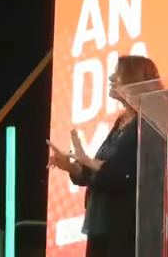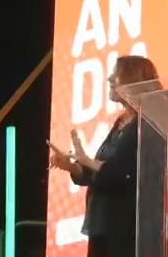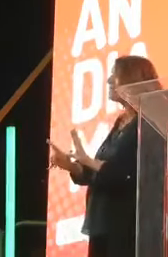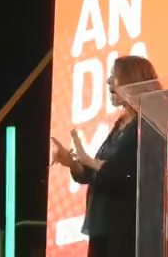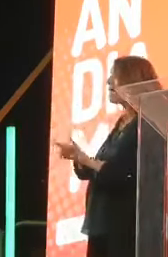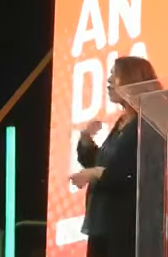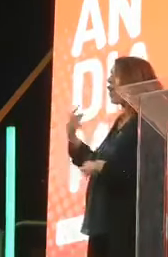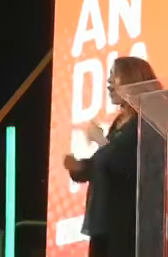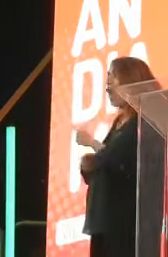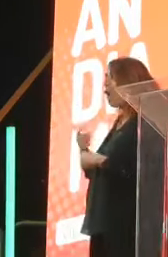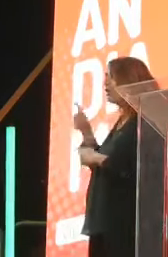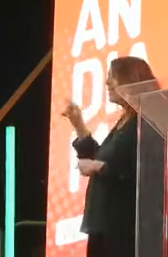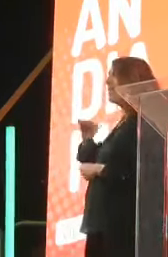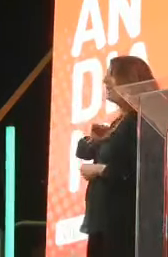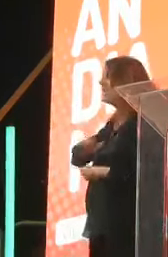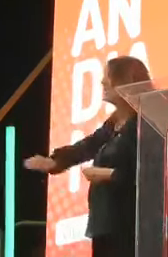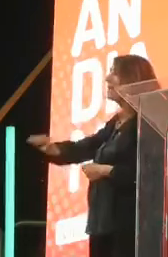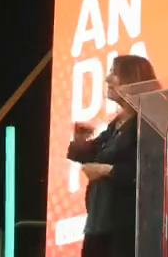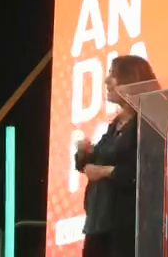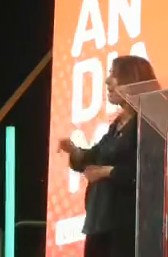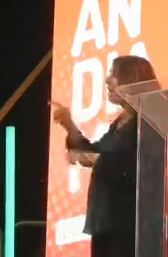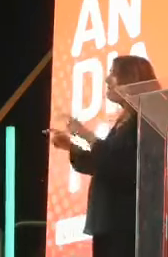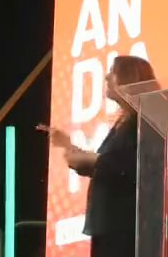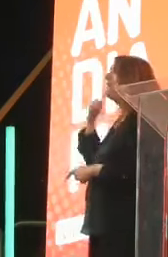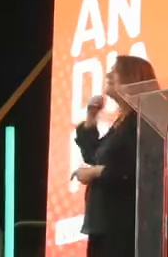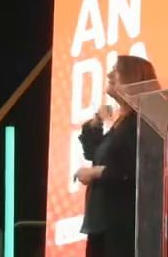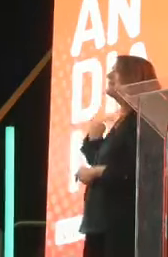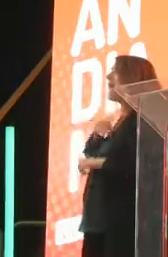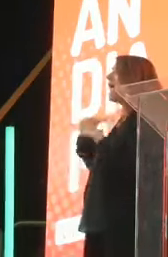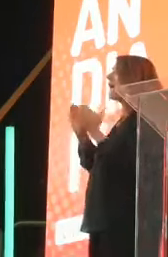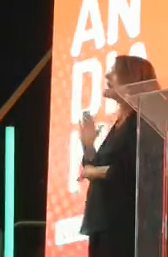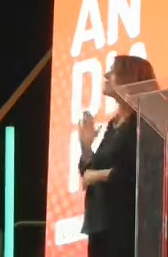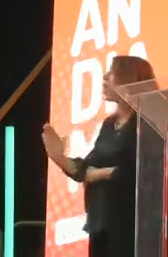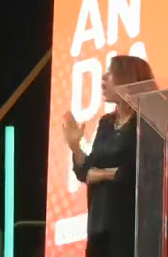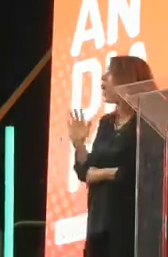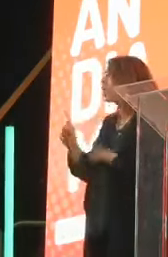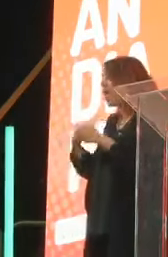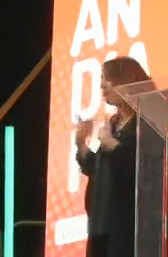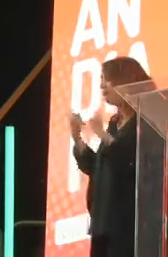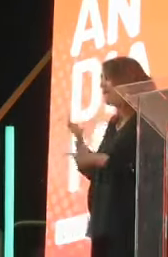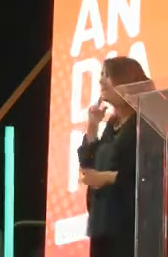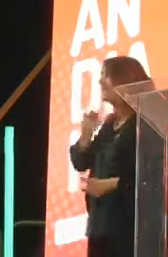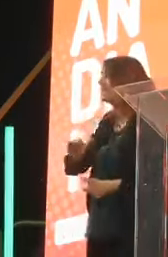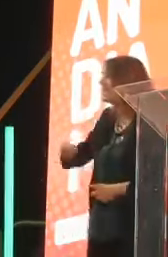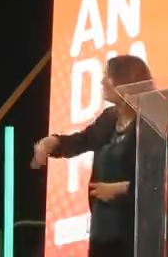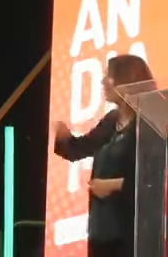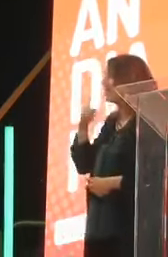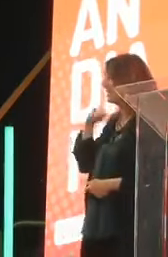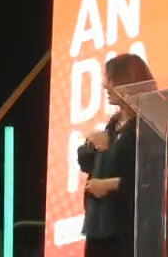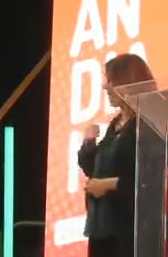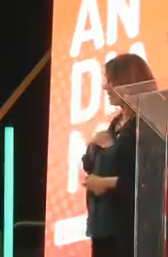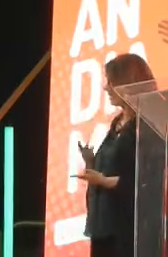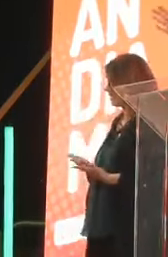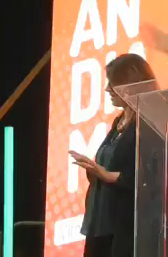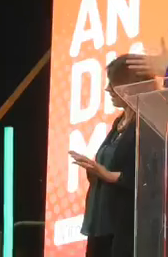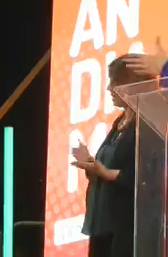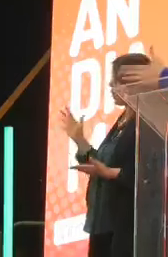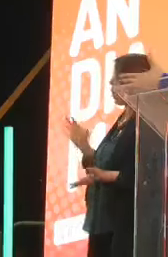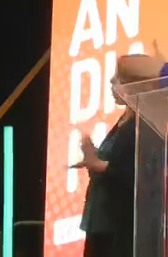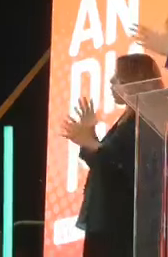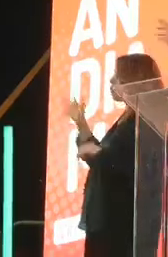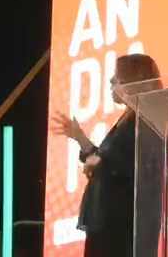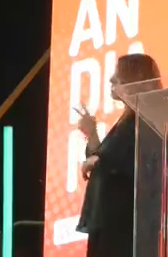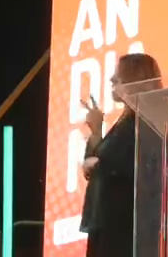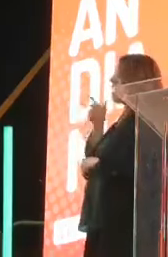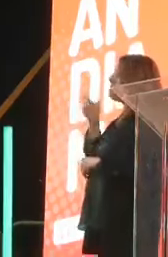discriminare persone che hanno diritto a sentirsi casa, perché questa è casa loro. Non hanno detto una parola, troppo impegnati a parlare